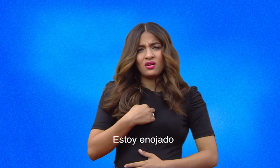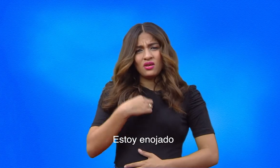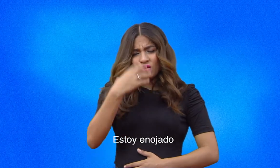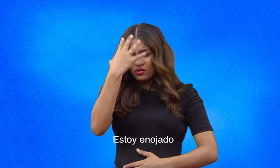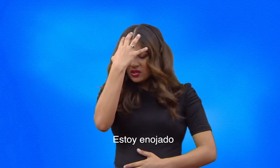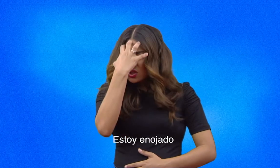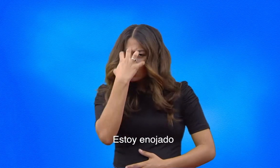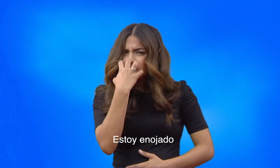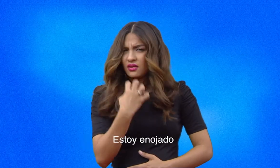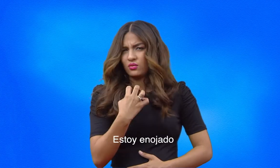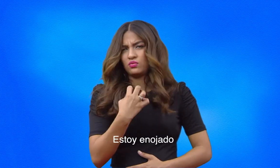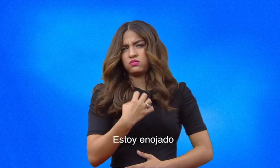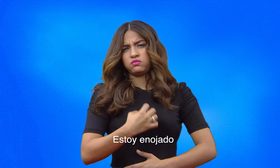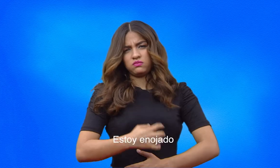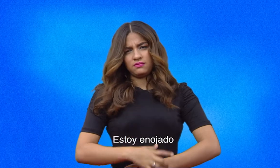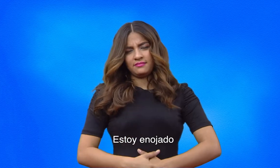Estoy enojado.